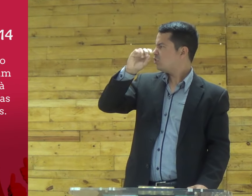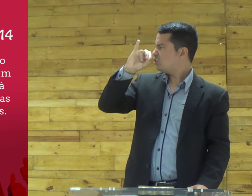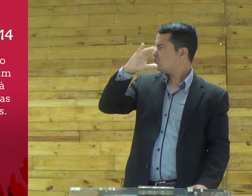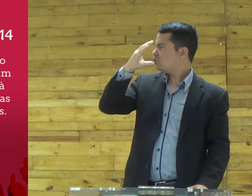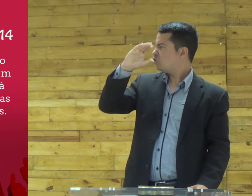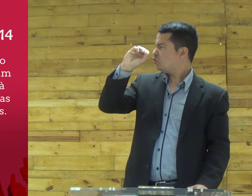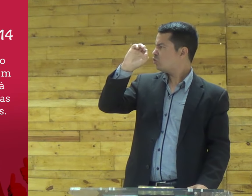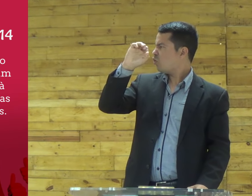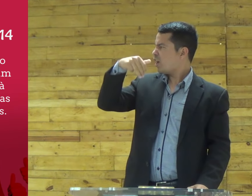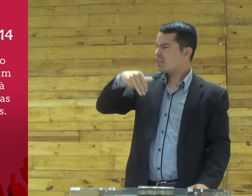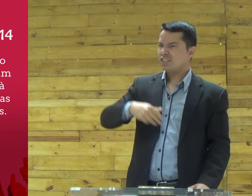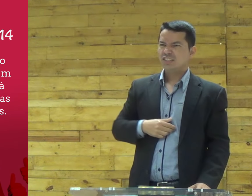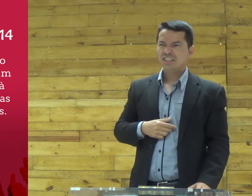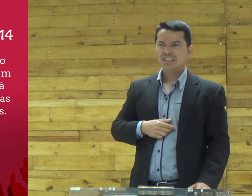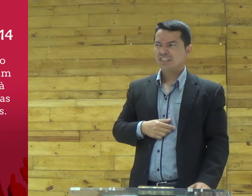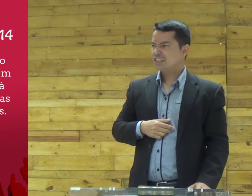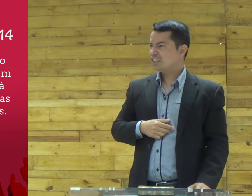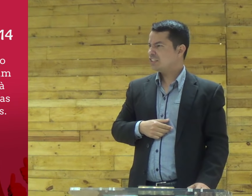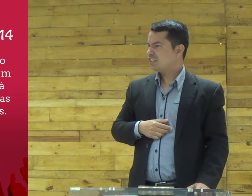amaldiçoem com essa palavra,